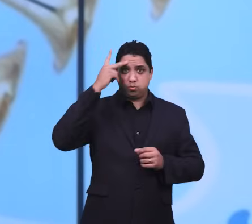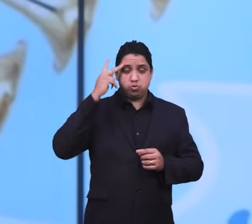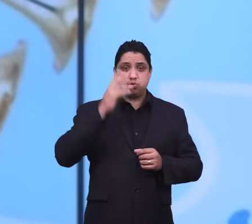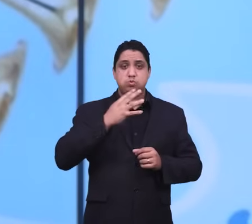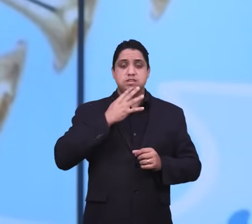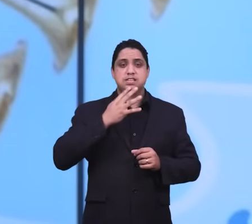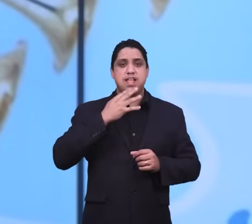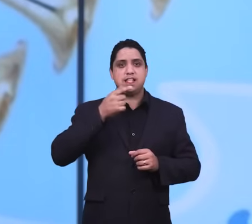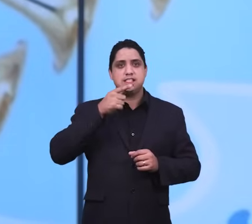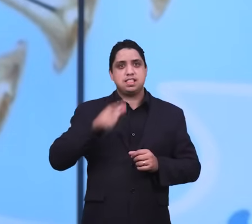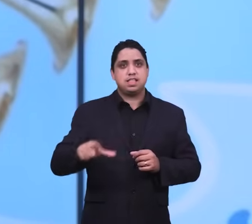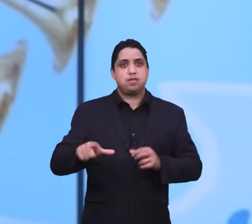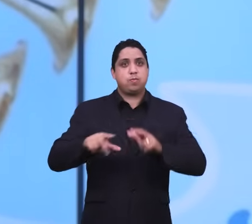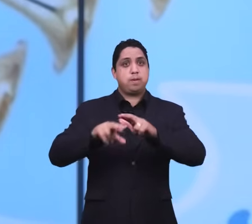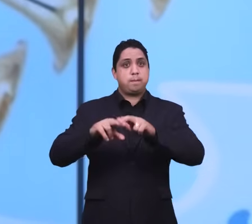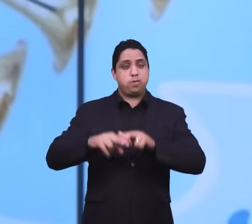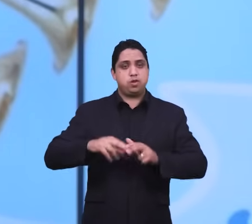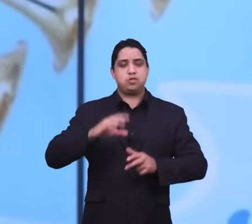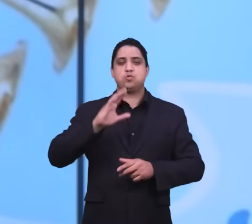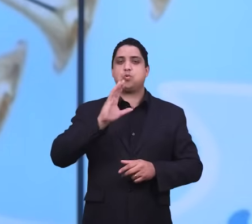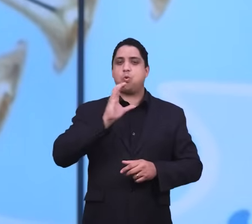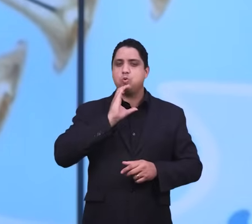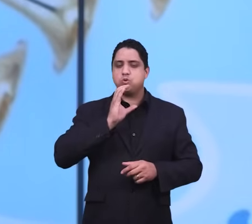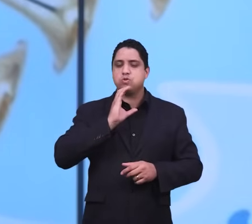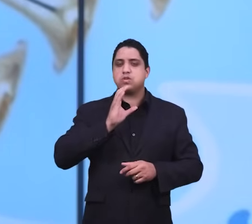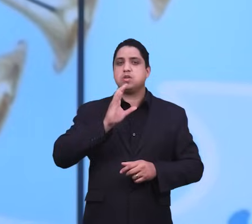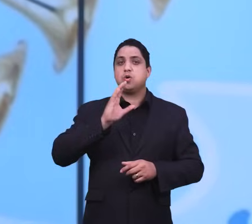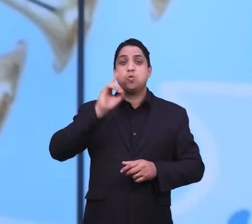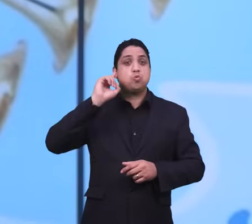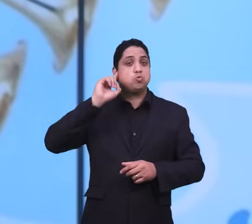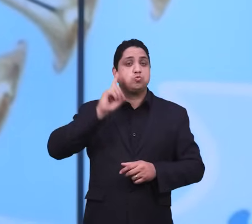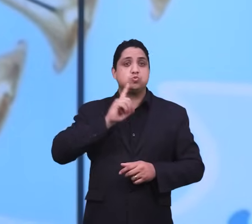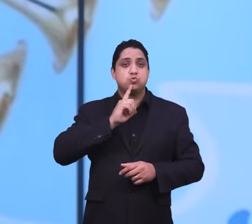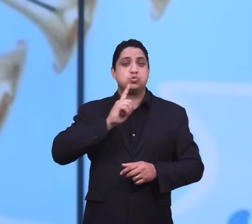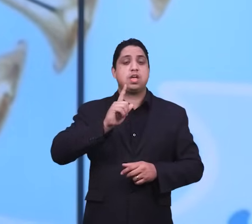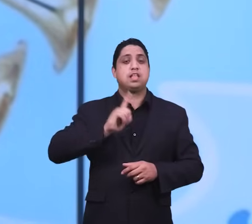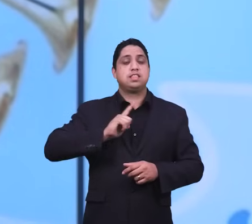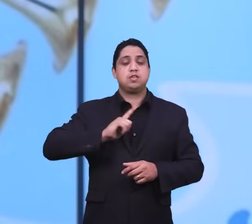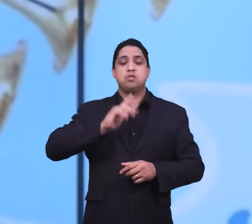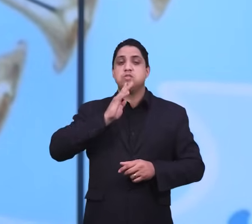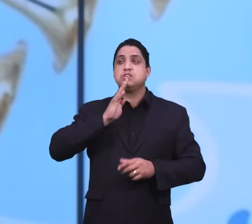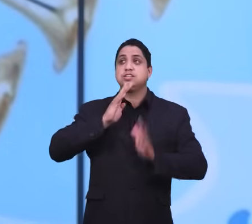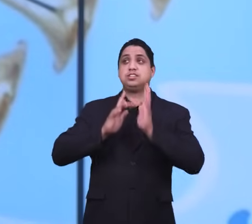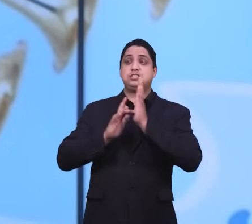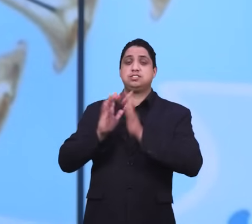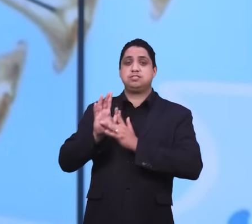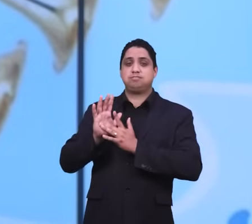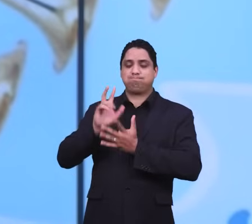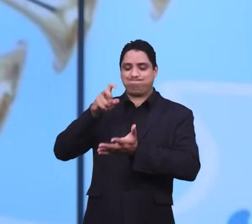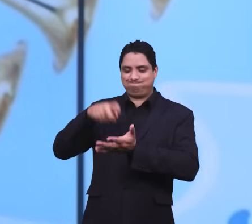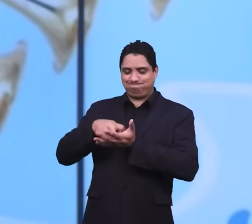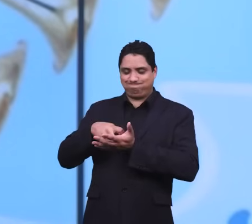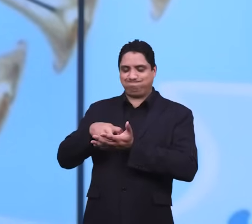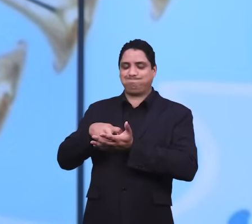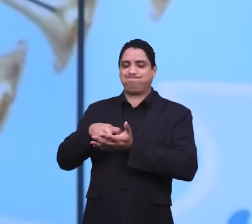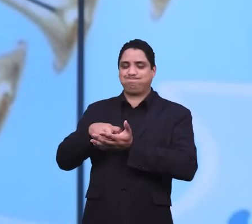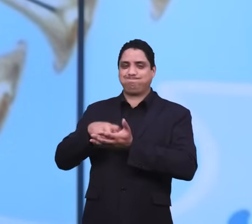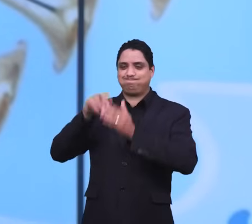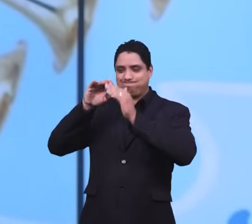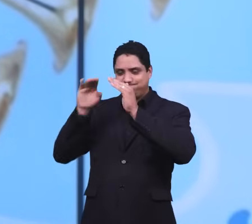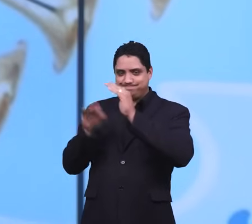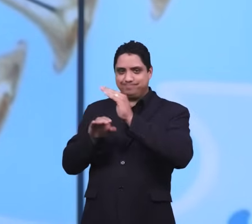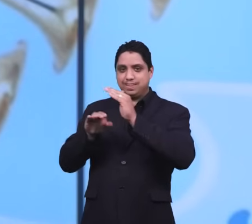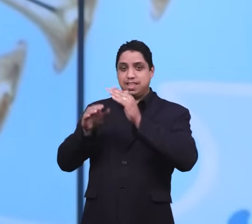conhecer esta língua e, através desse conhecimento, levado surdos a conhecerem Jesus, se renderem a seus pés,